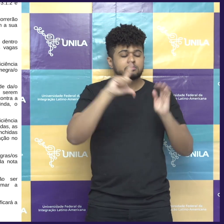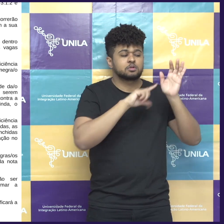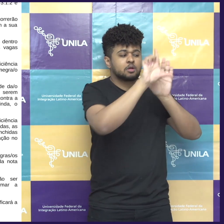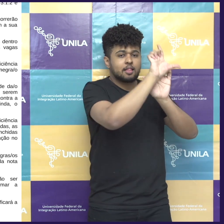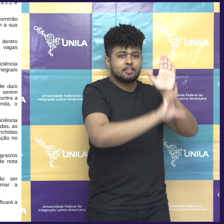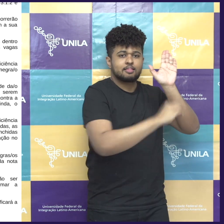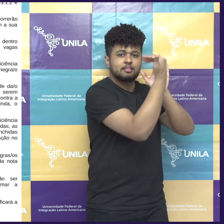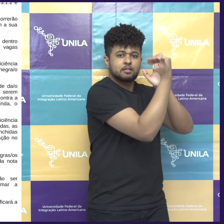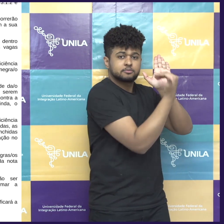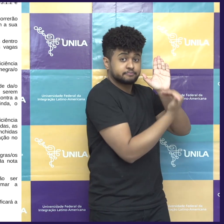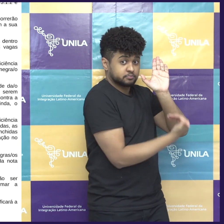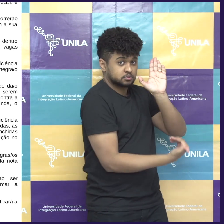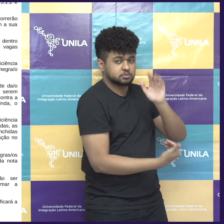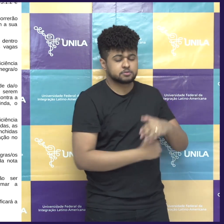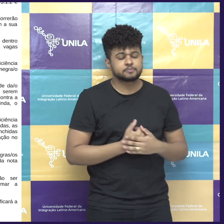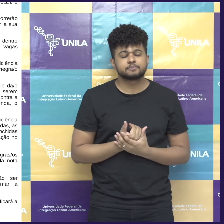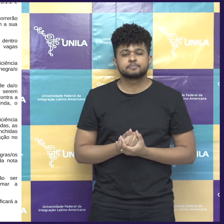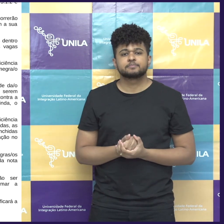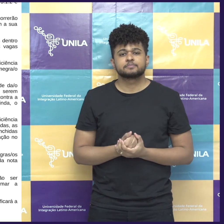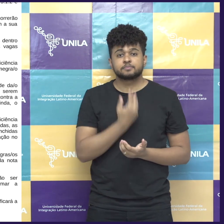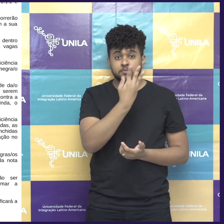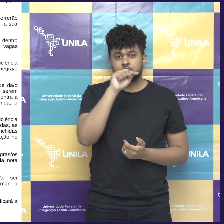classificação específica.